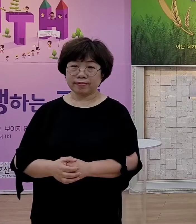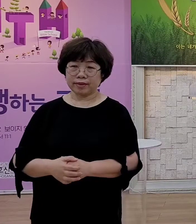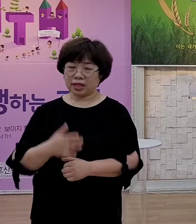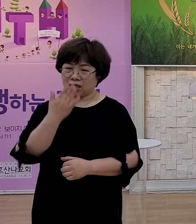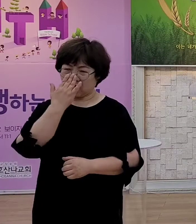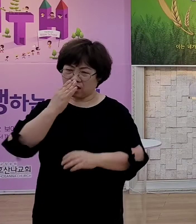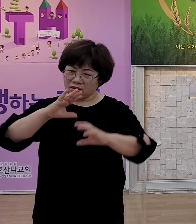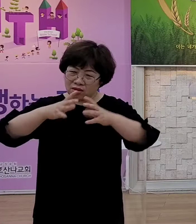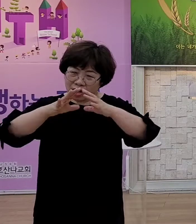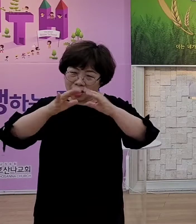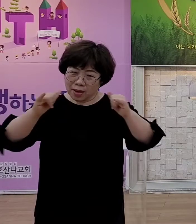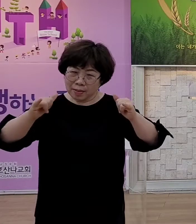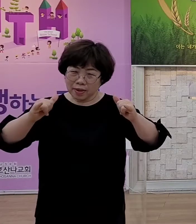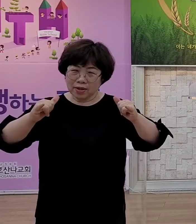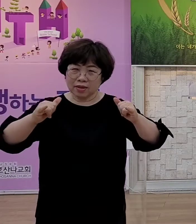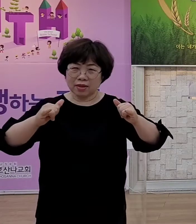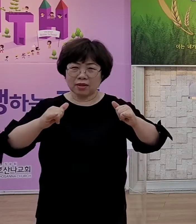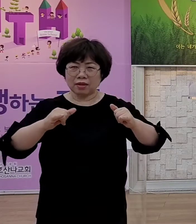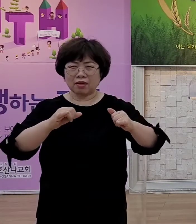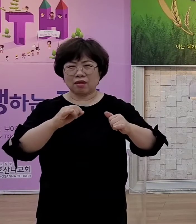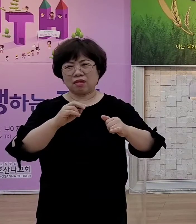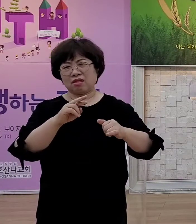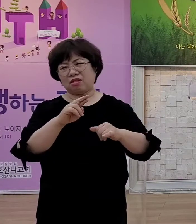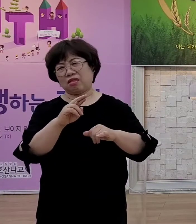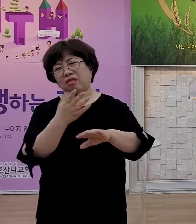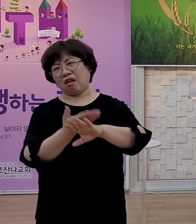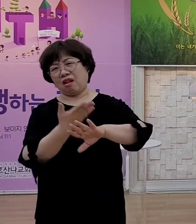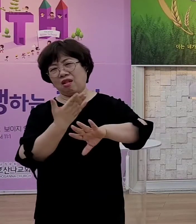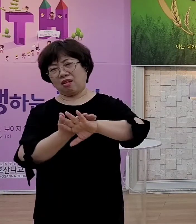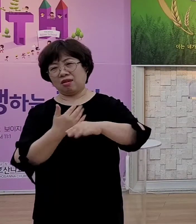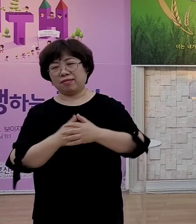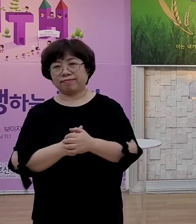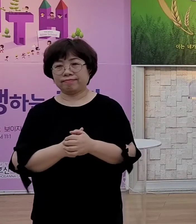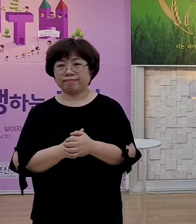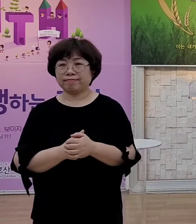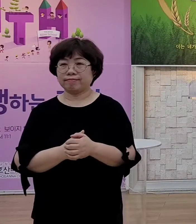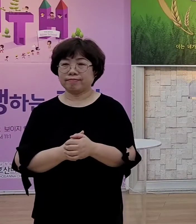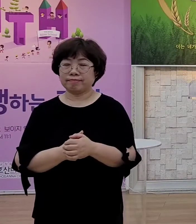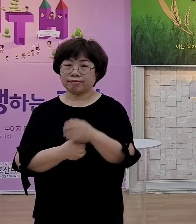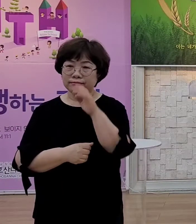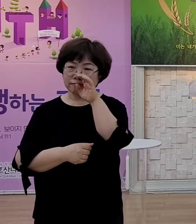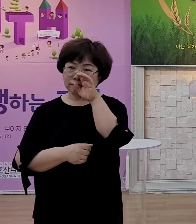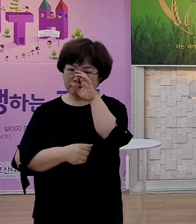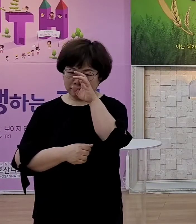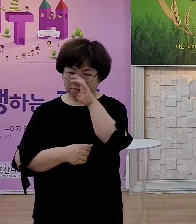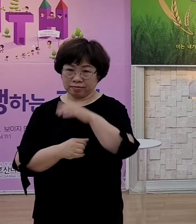이스라엘 백성들은 그렇지가 못했어요. 무슨 말이냐면